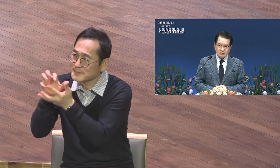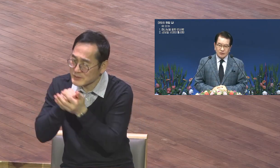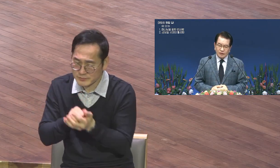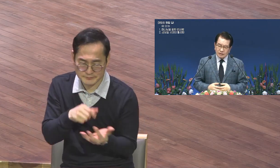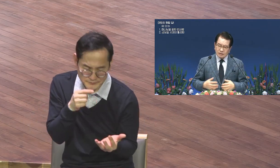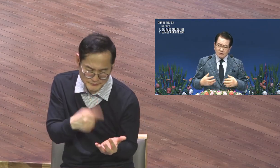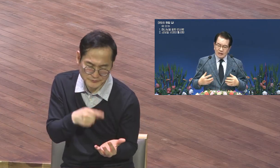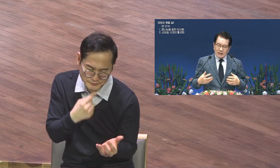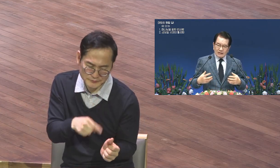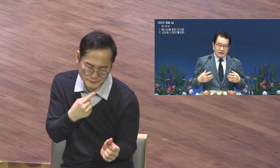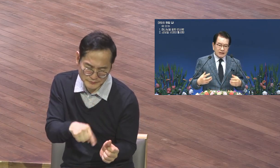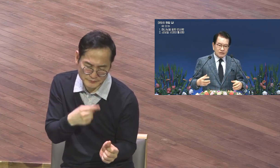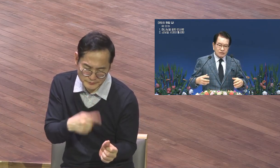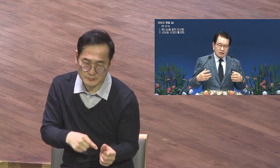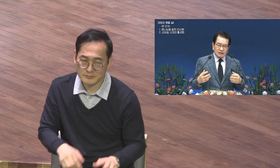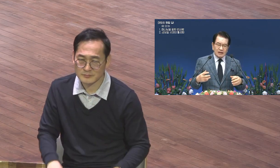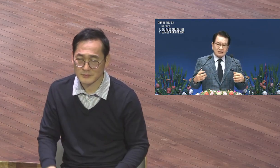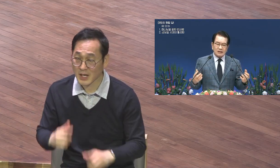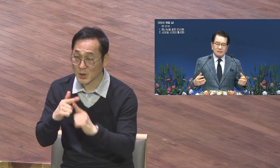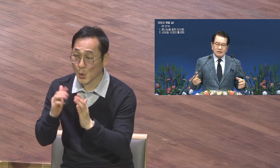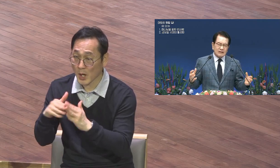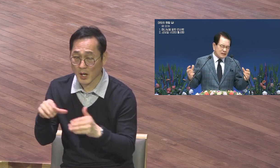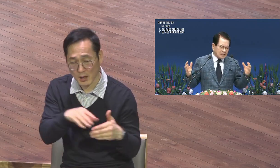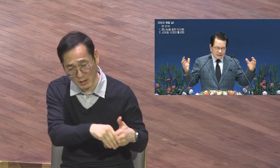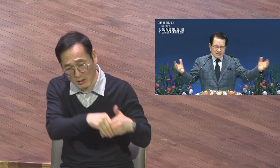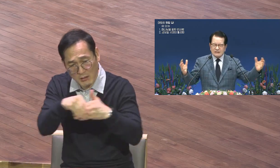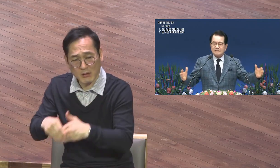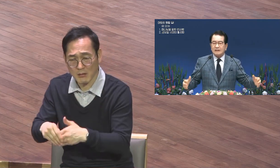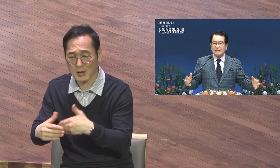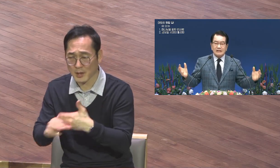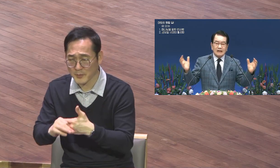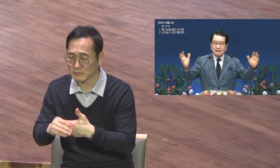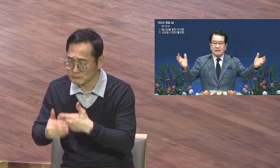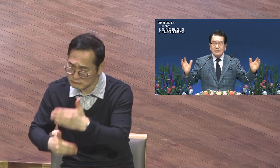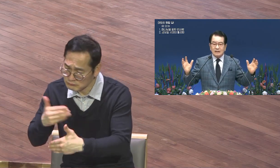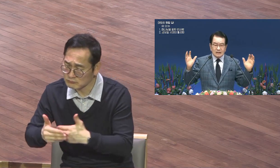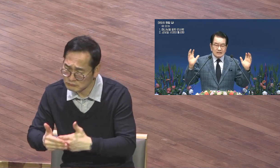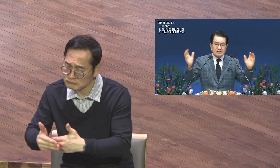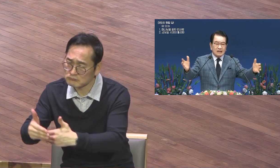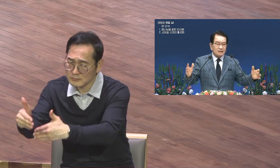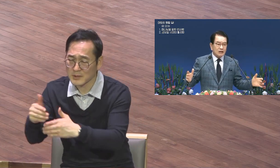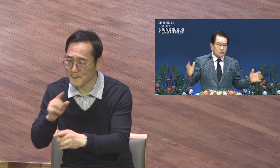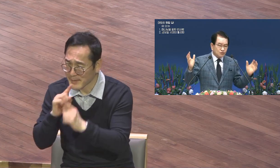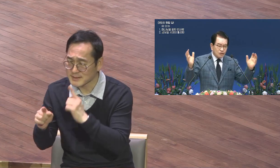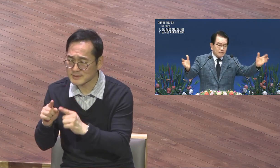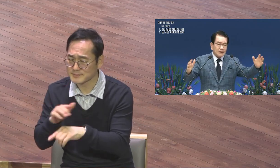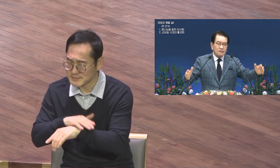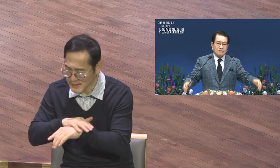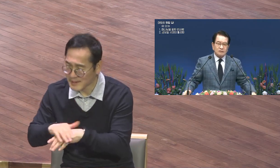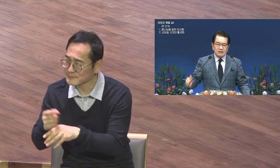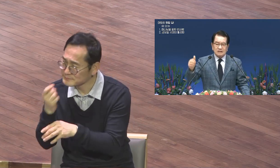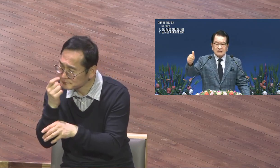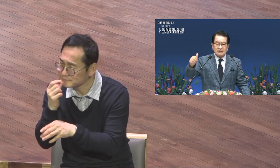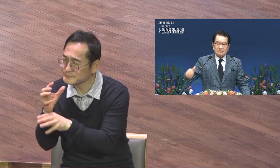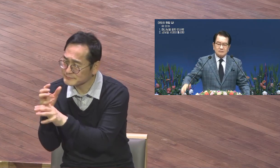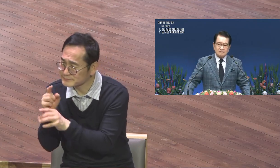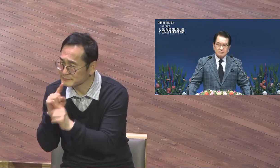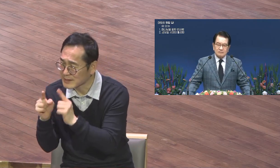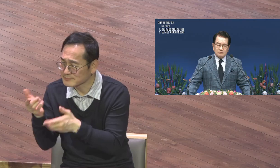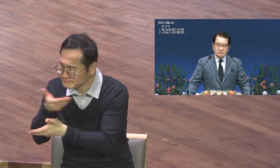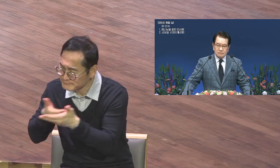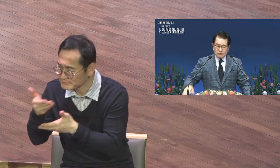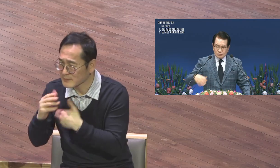중요하지요. 우리 교회에서요 체계적으로 건강이 자라나면 어디 가든지 어디 가든 어느 직장 가든 누굴 만나도